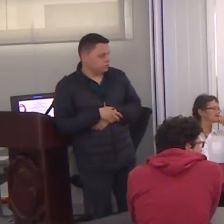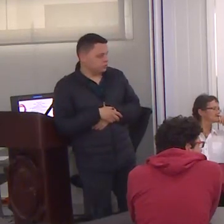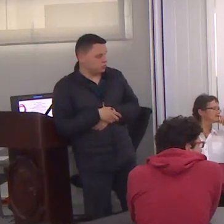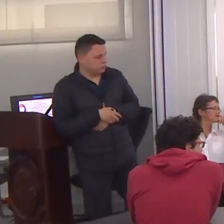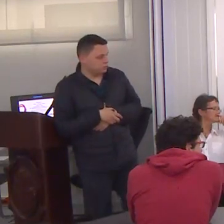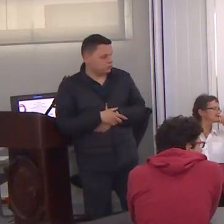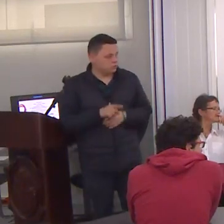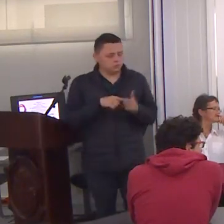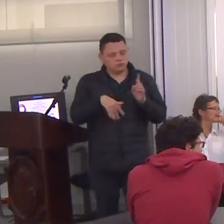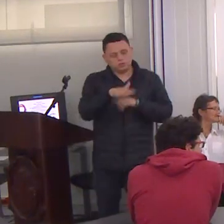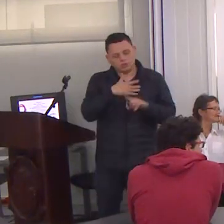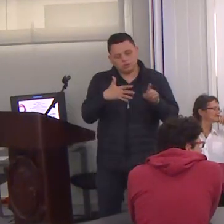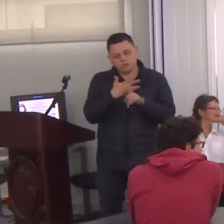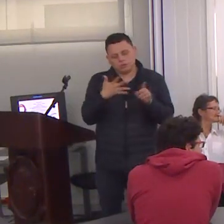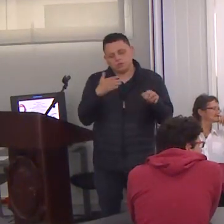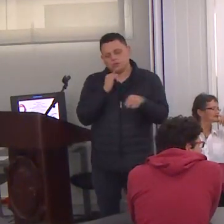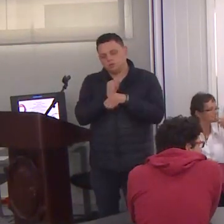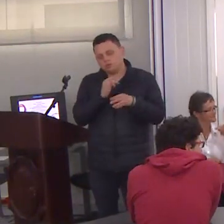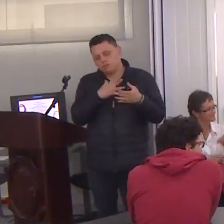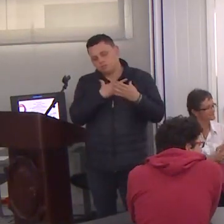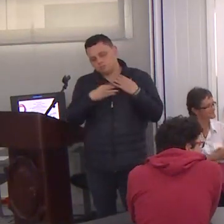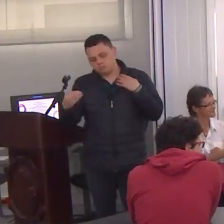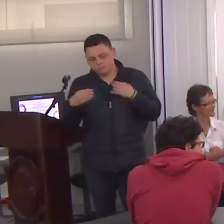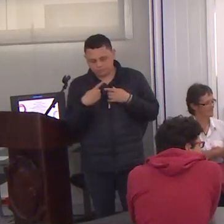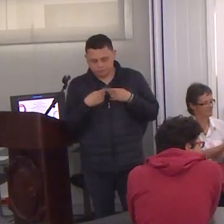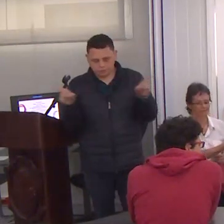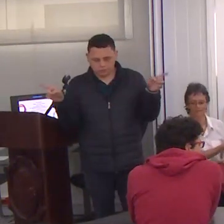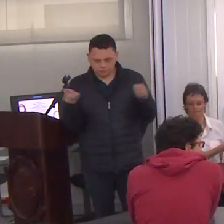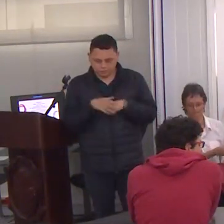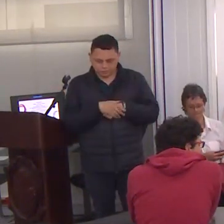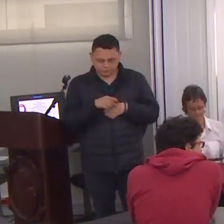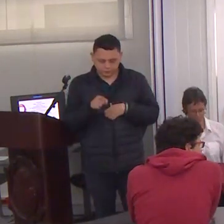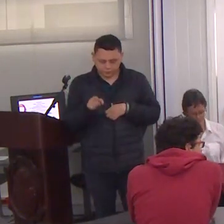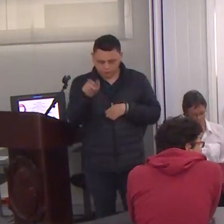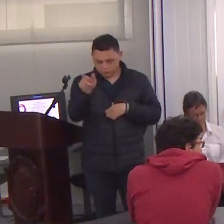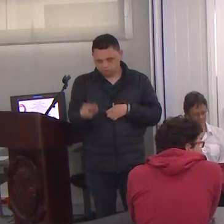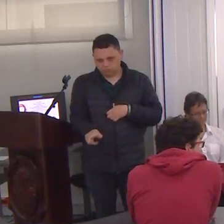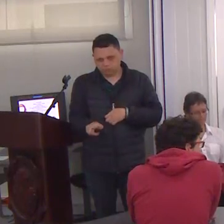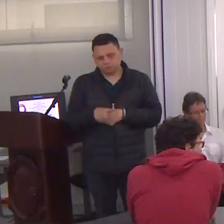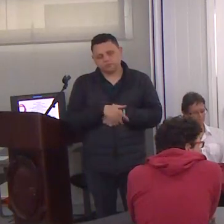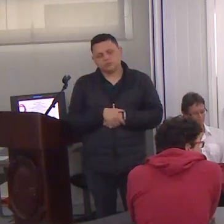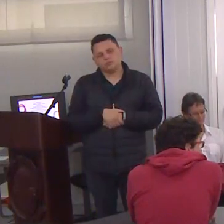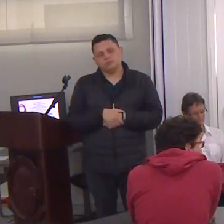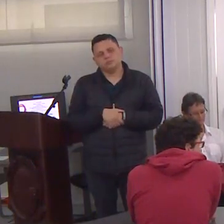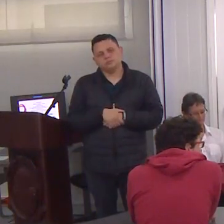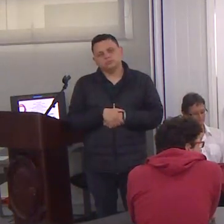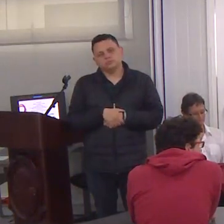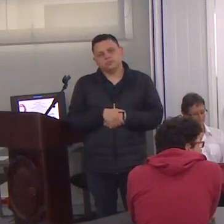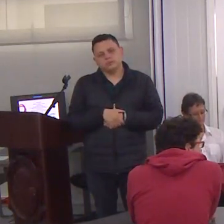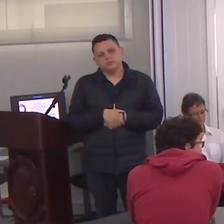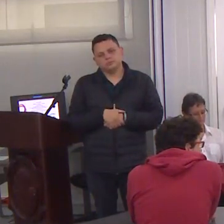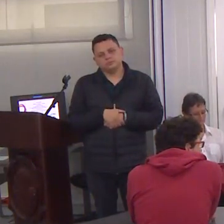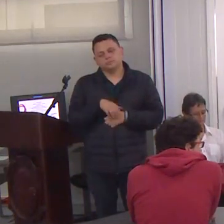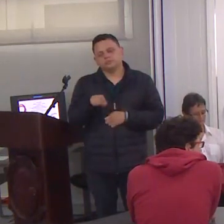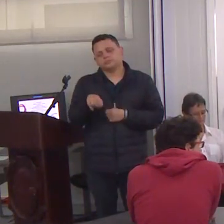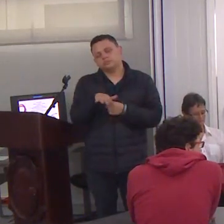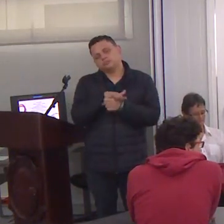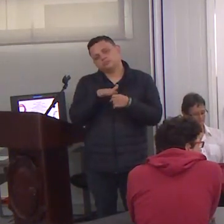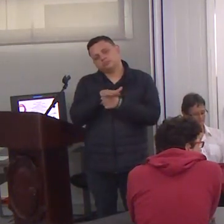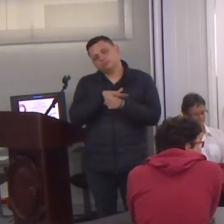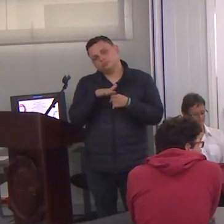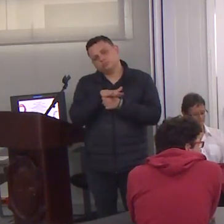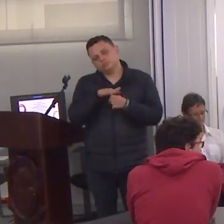al contexto institucional sucedía con un chico digamos cuando en su situación